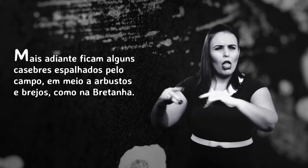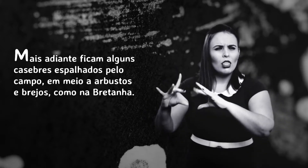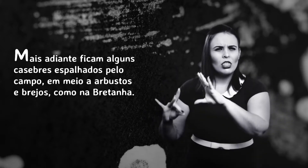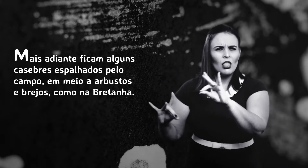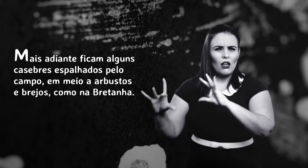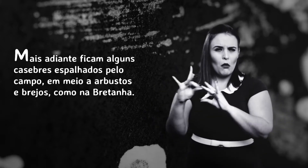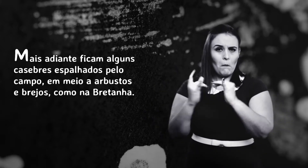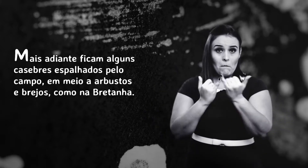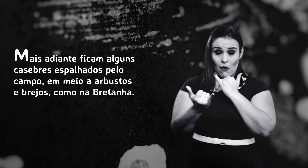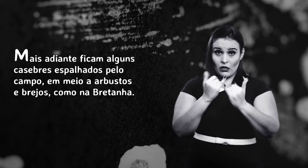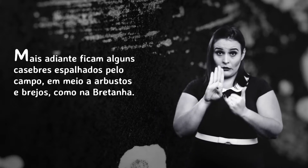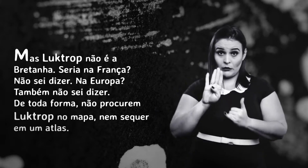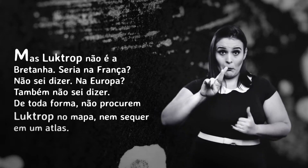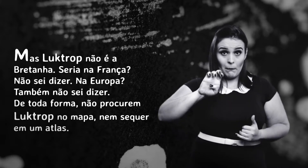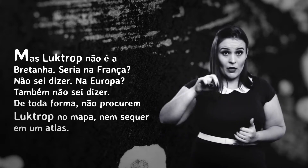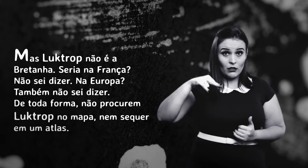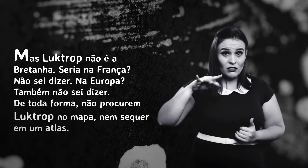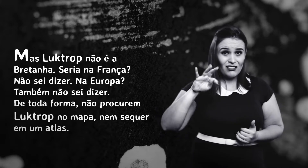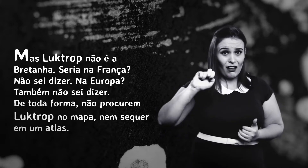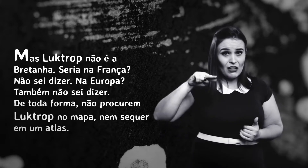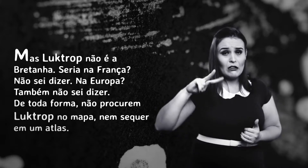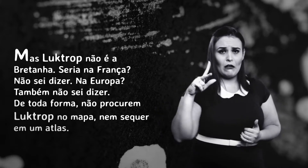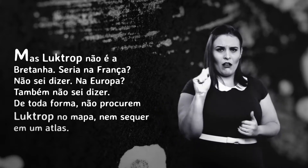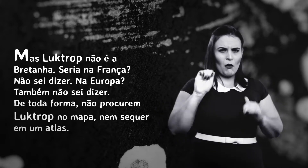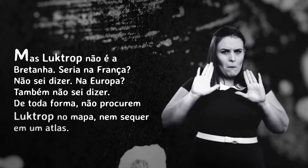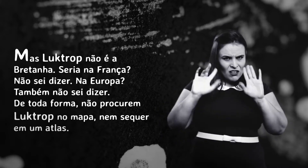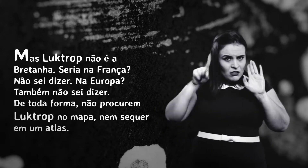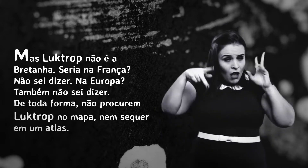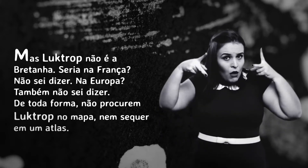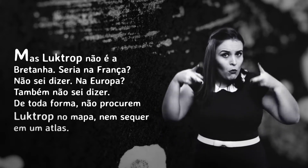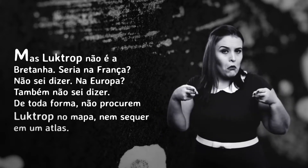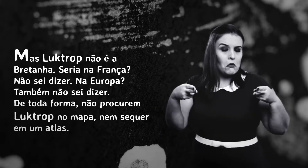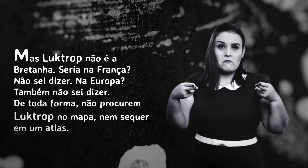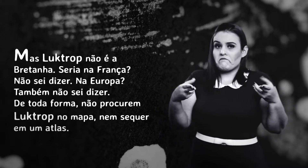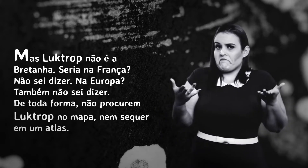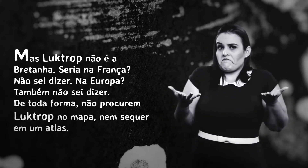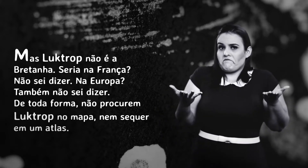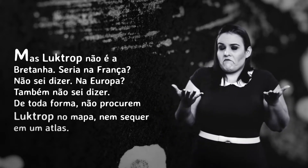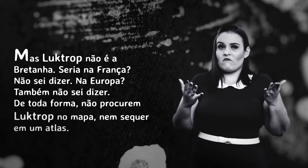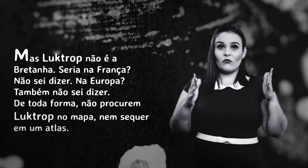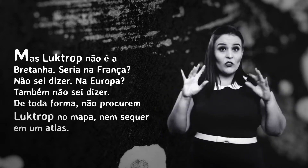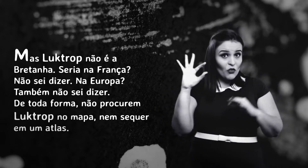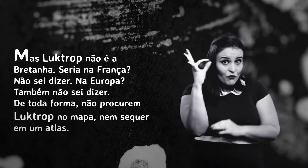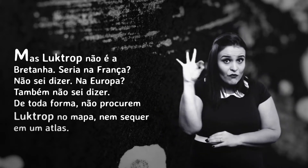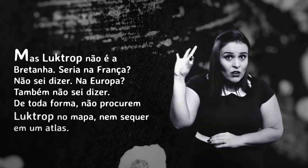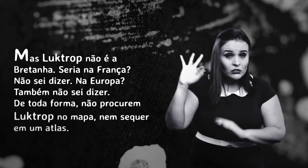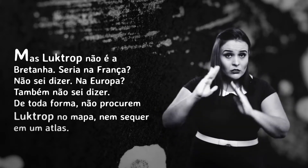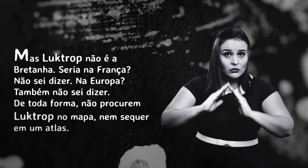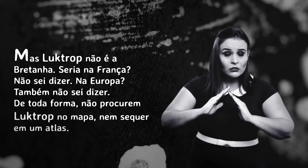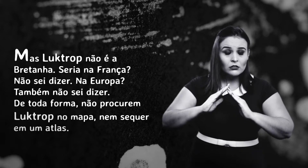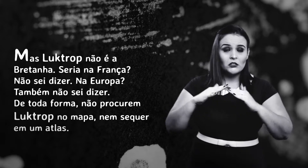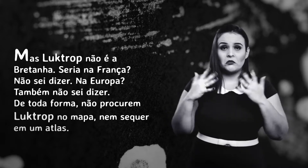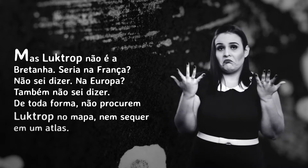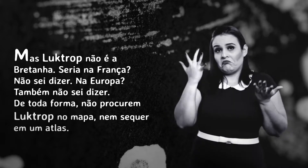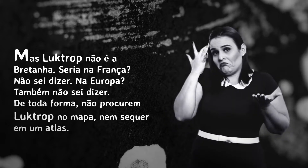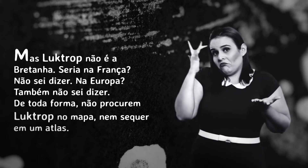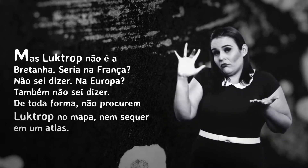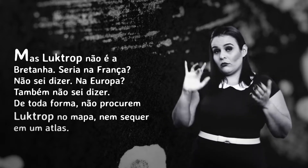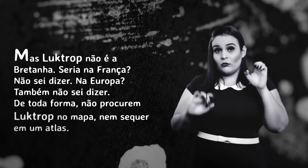Bretanha. Mas Luktrop não é a Bretanha. Seria na França? Não sei dizer. Na